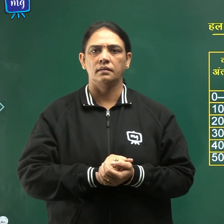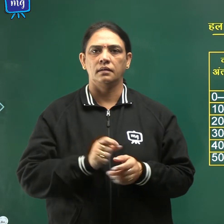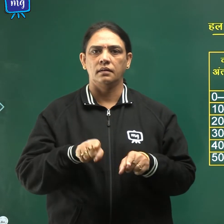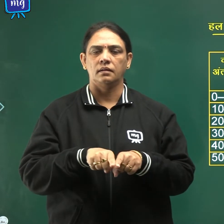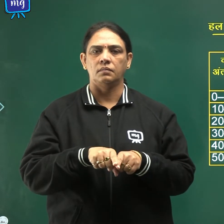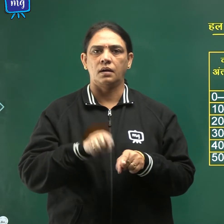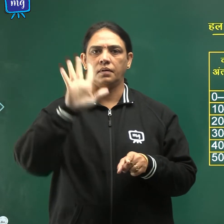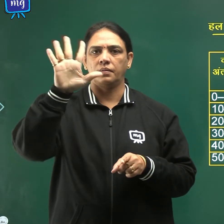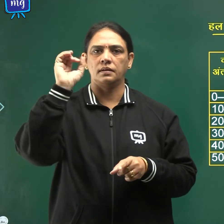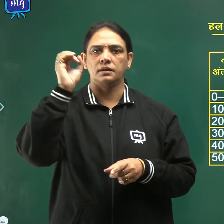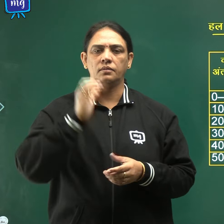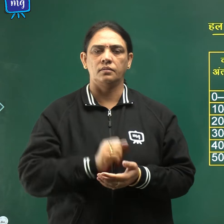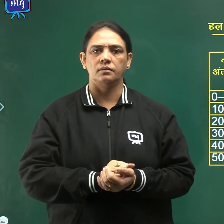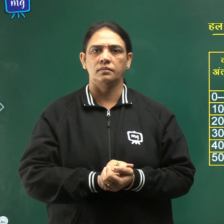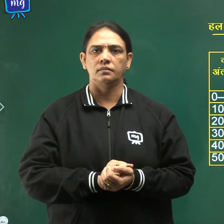बराबर 50,